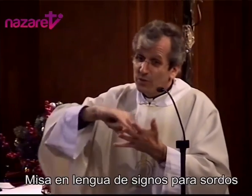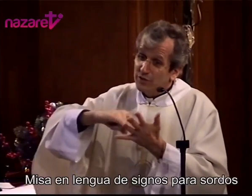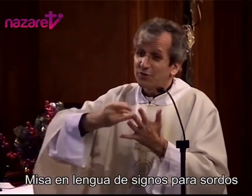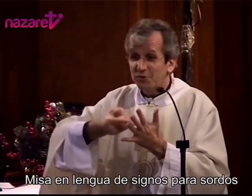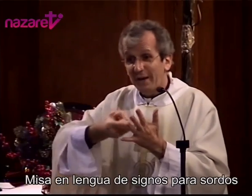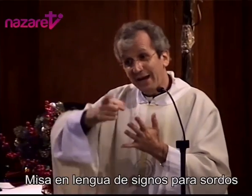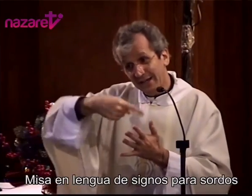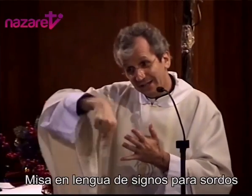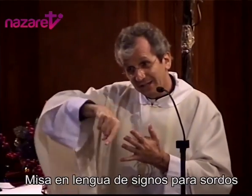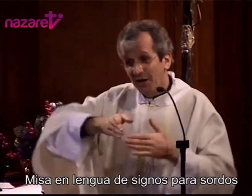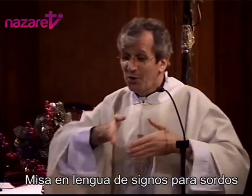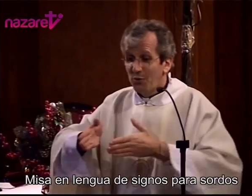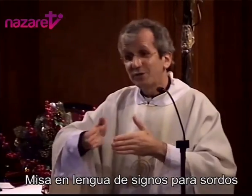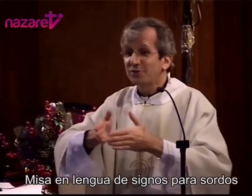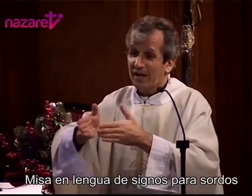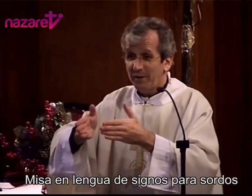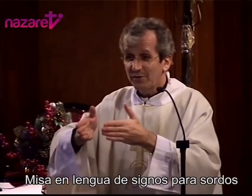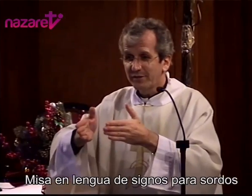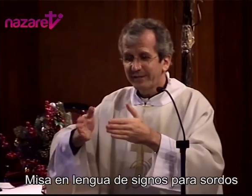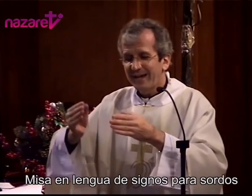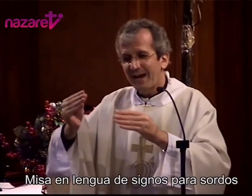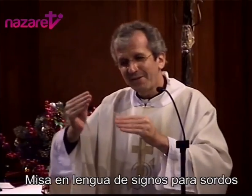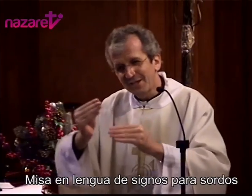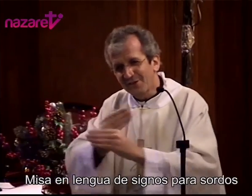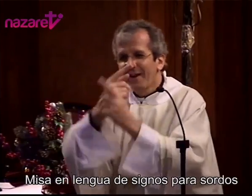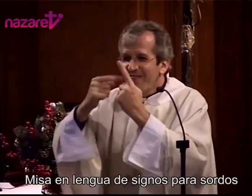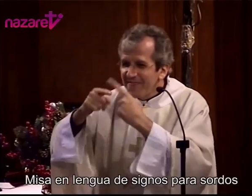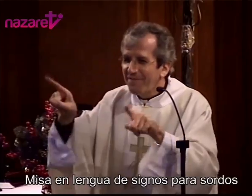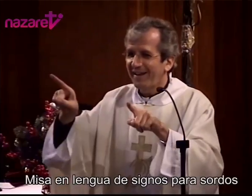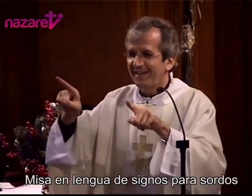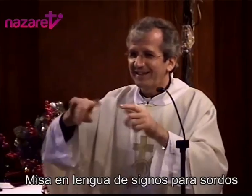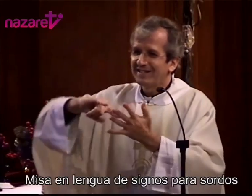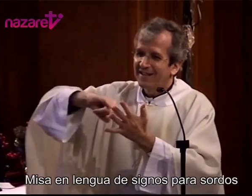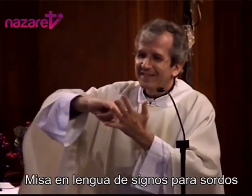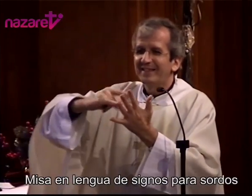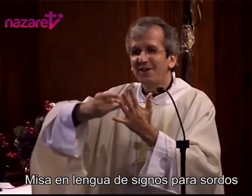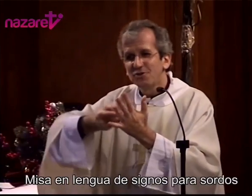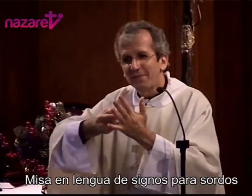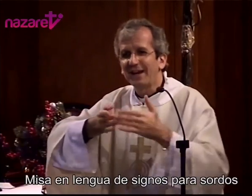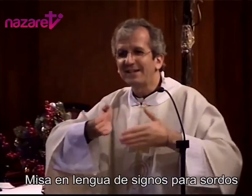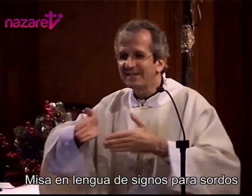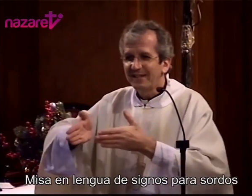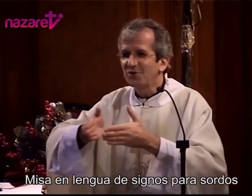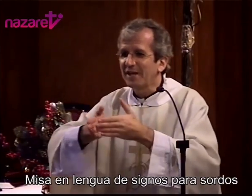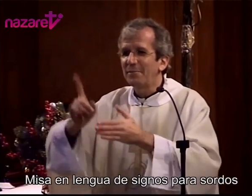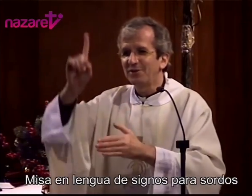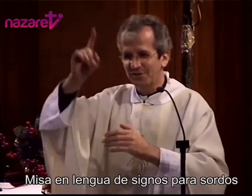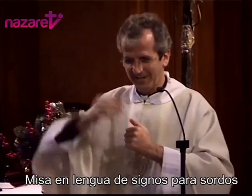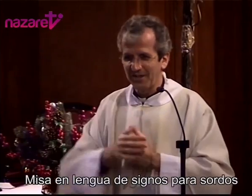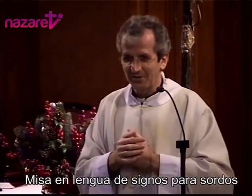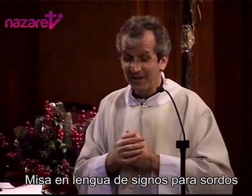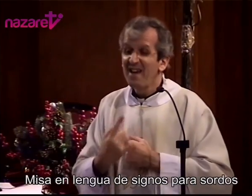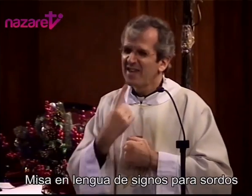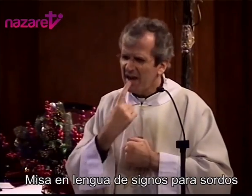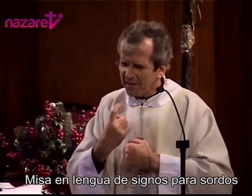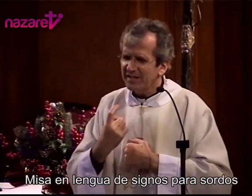que nuestros planes, nuestros caminos, a veces son diferentes de los planes, de los caminos de